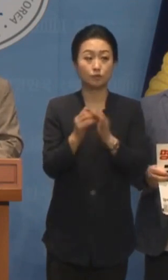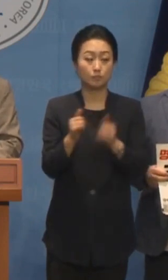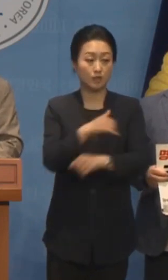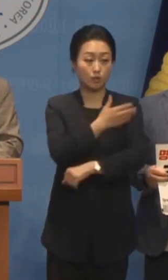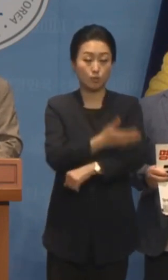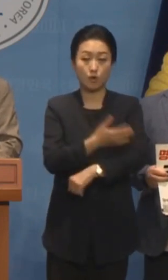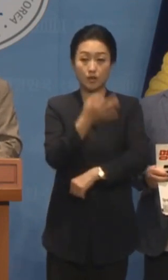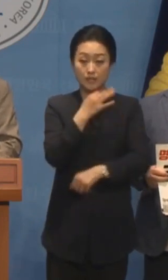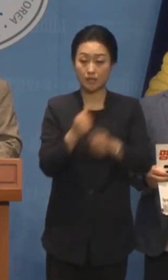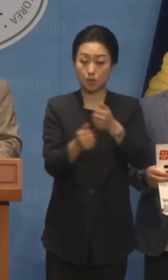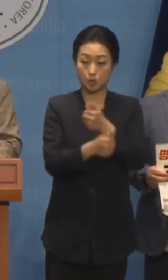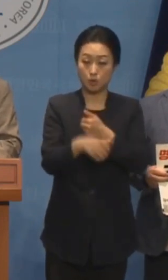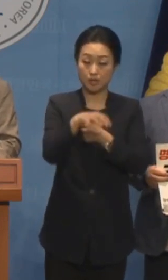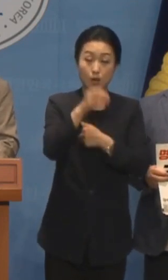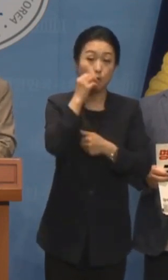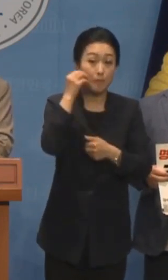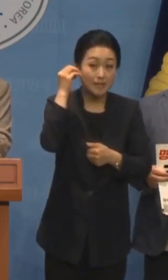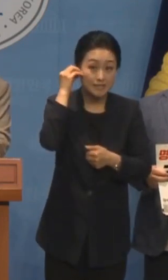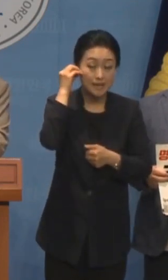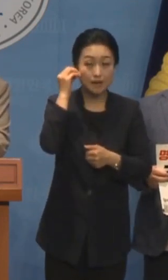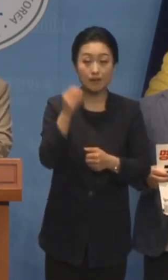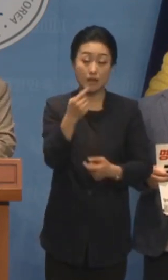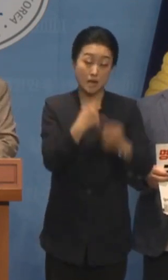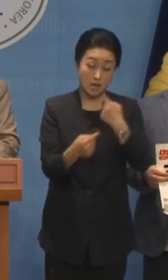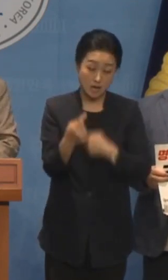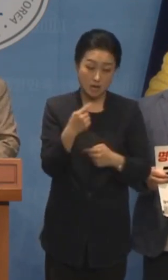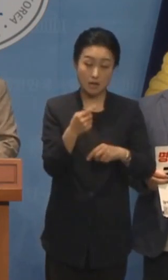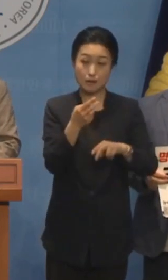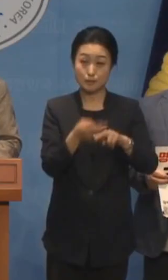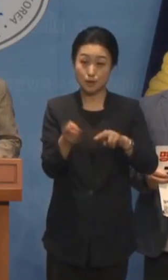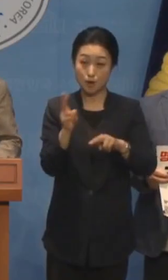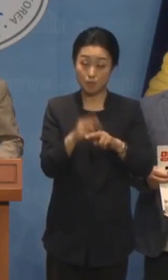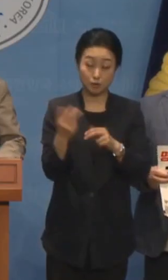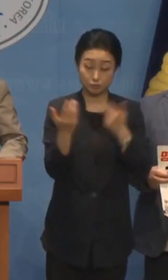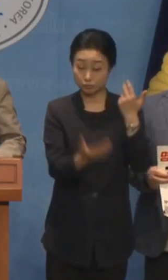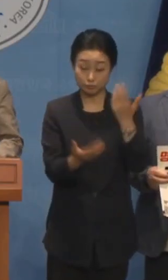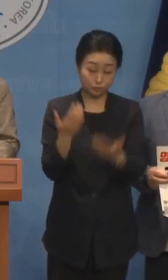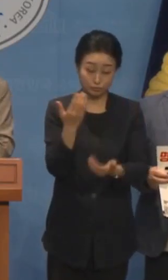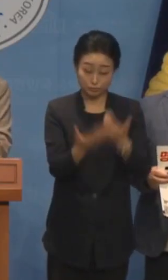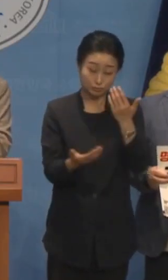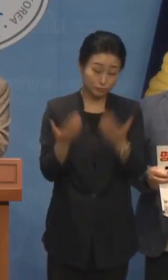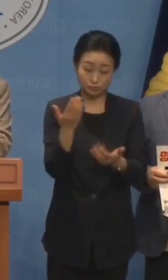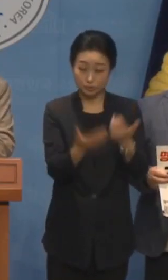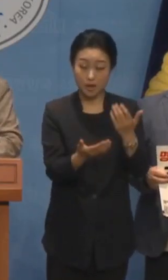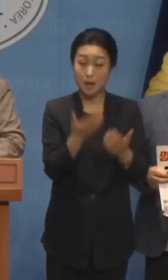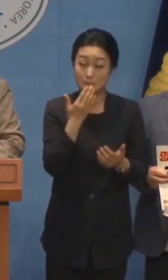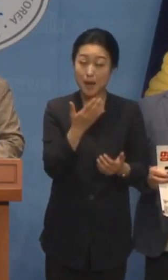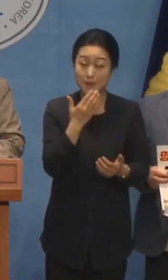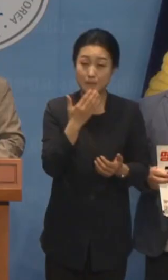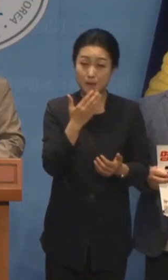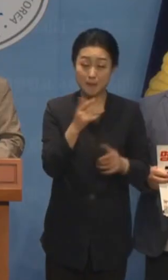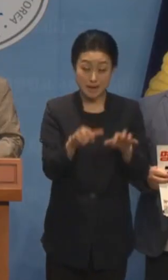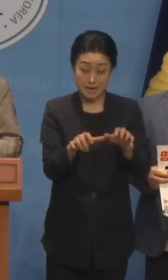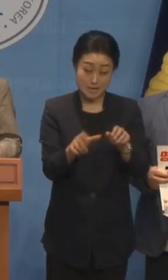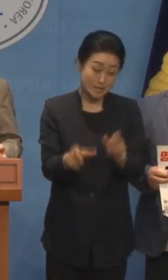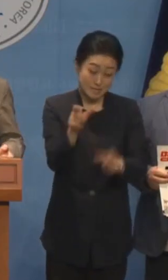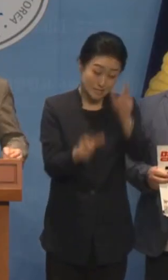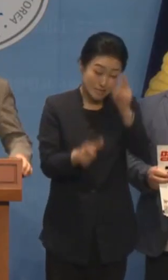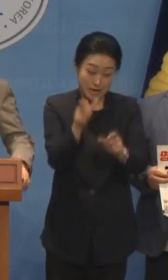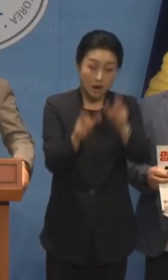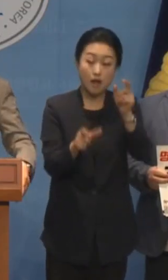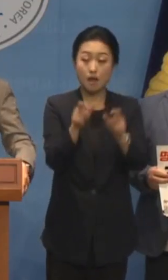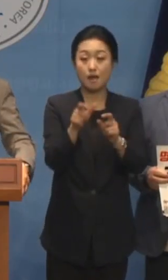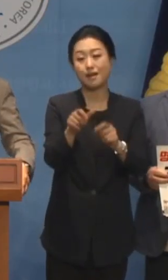국민권익위 사이트에는 무제한으로 선물을 해도 된다라고 하는 그런 지형까지 다양한